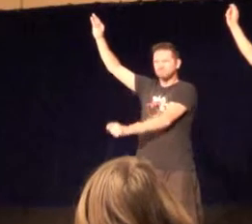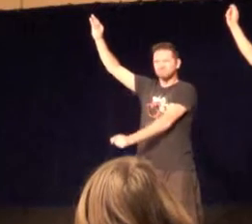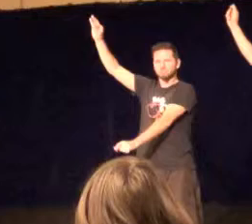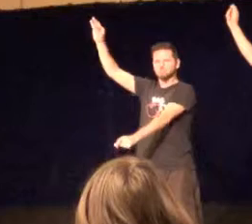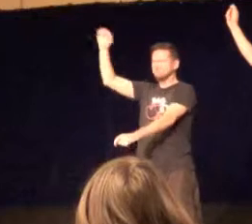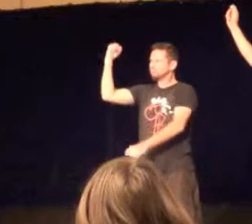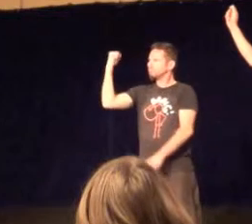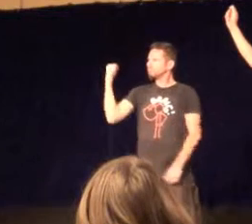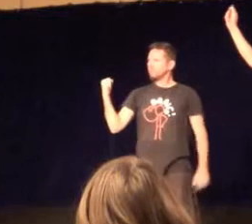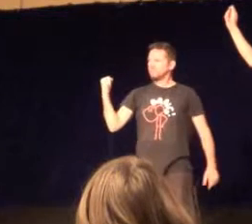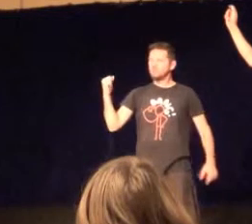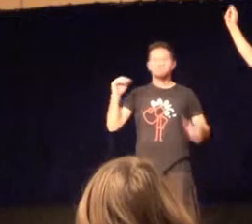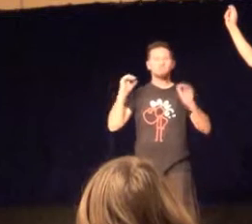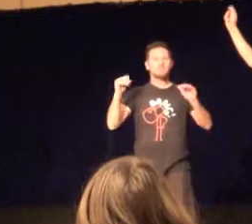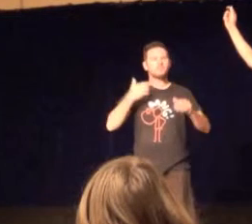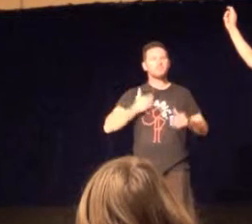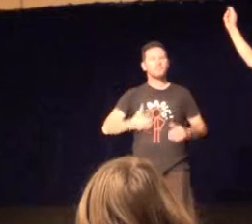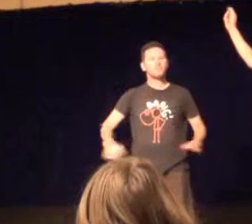suis pas là.